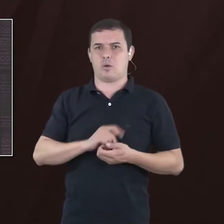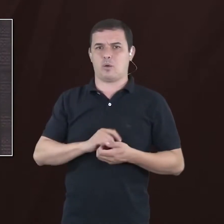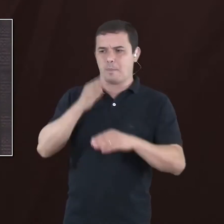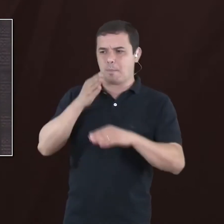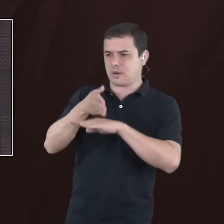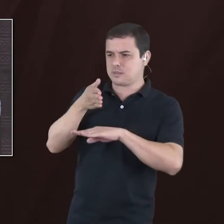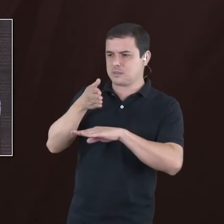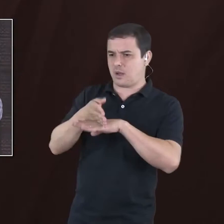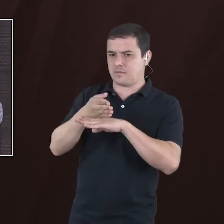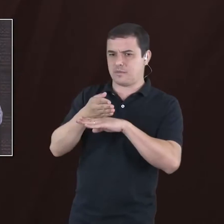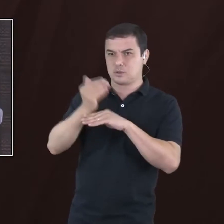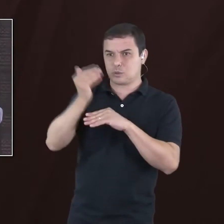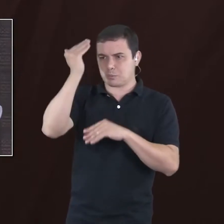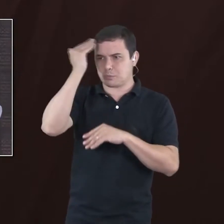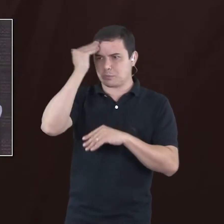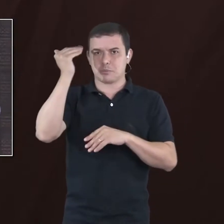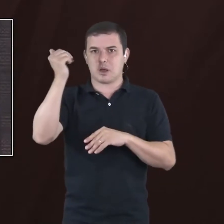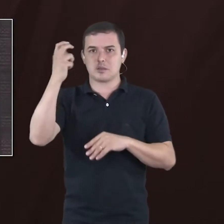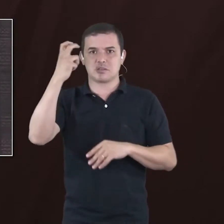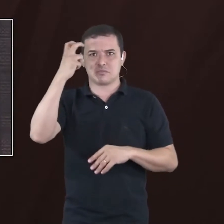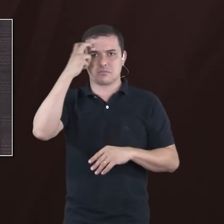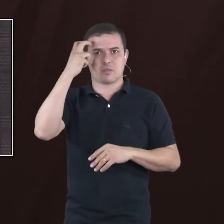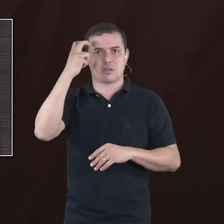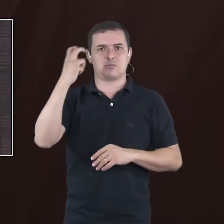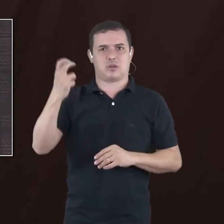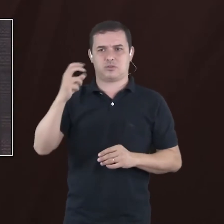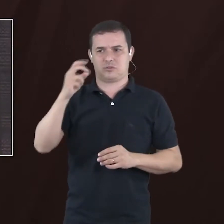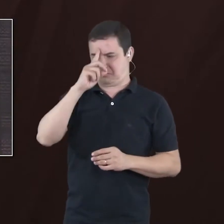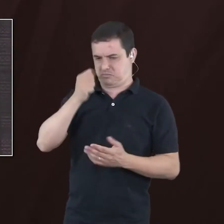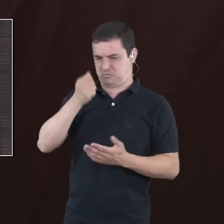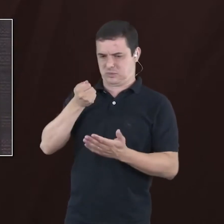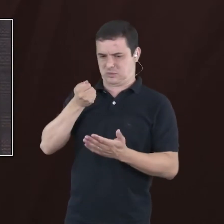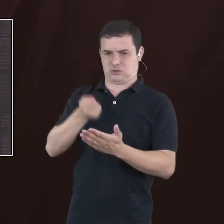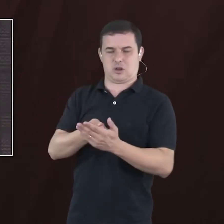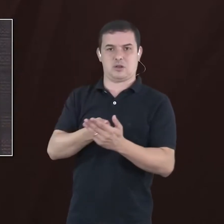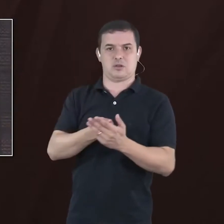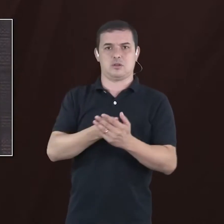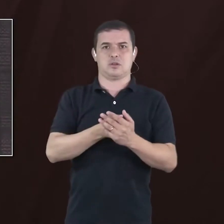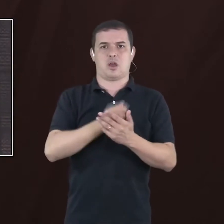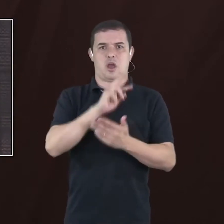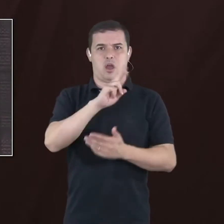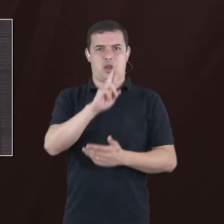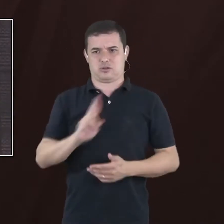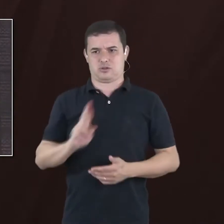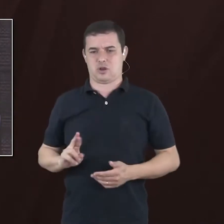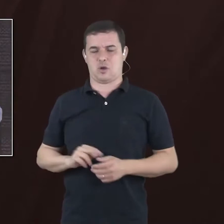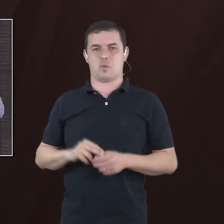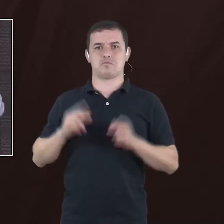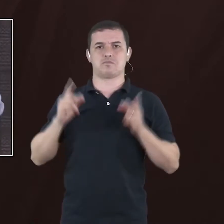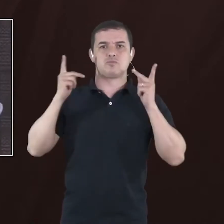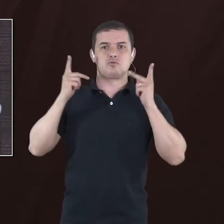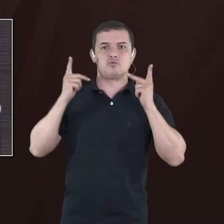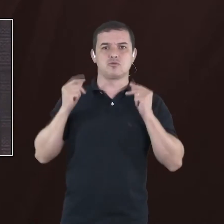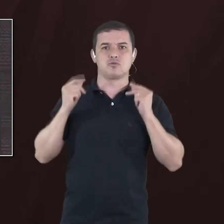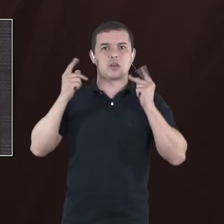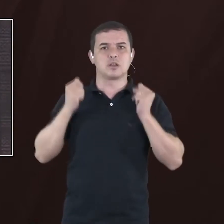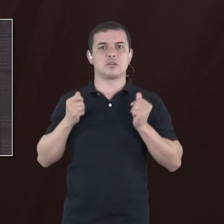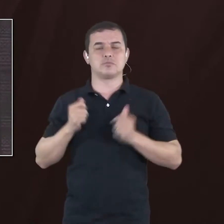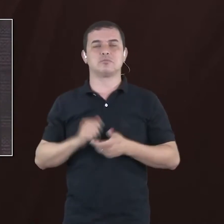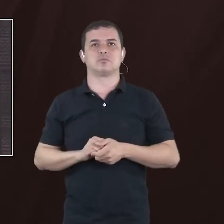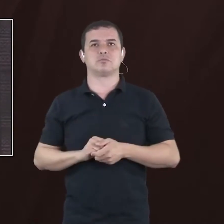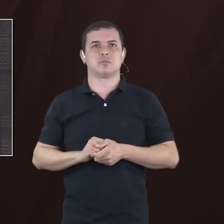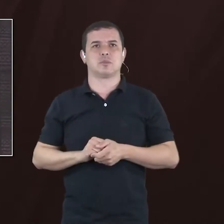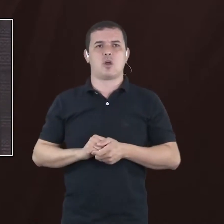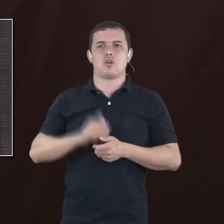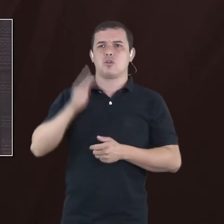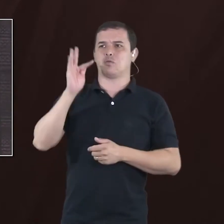dos principais homens que tomam decisão na religião judaica, ele tivesse um futuro brilhante.